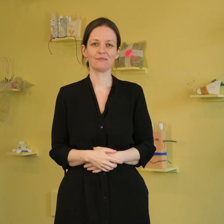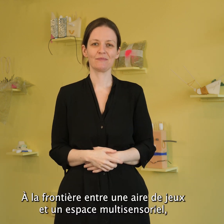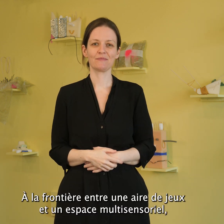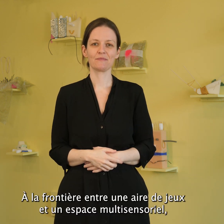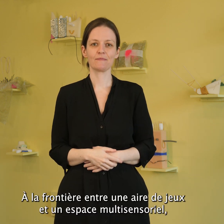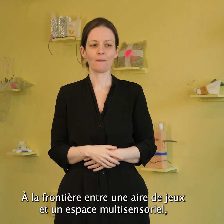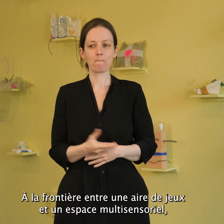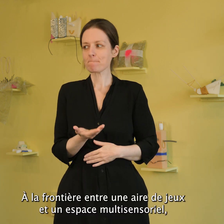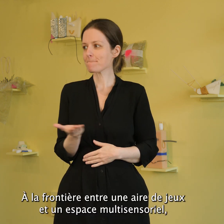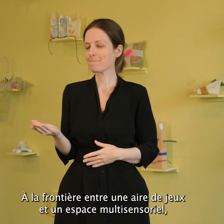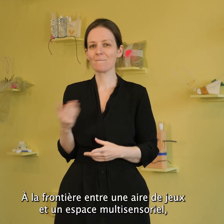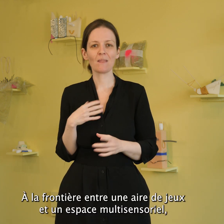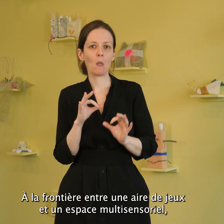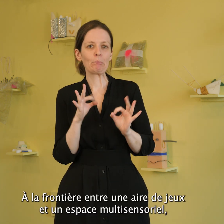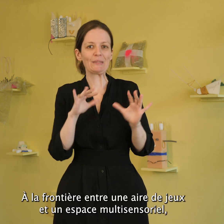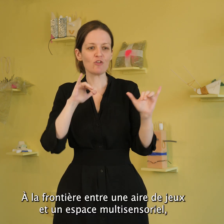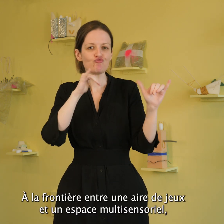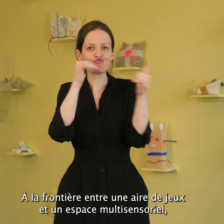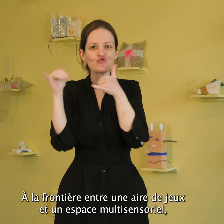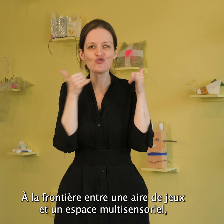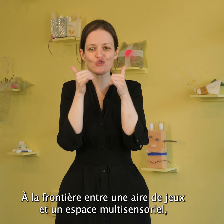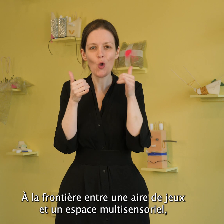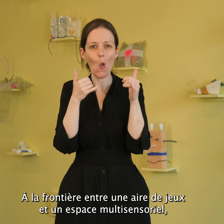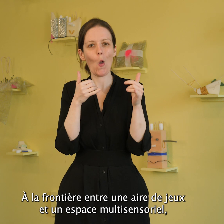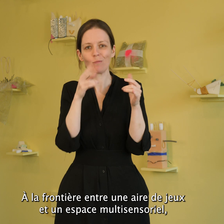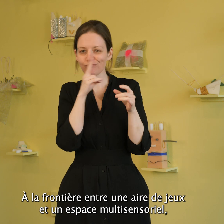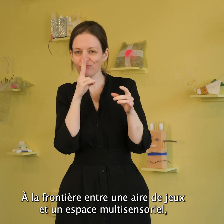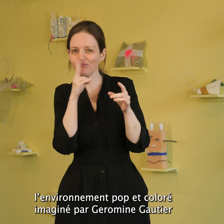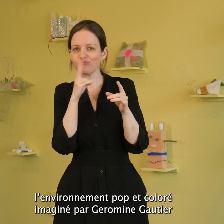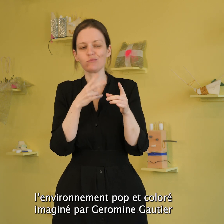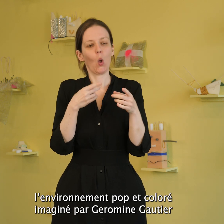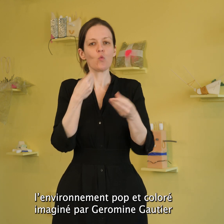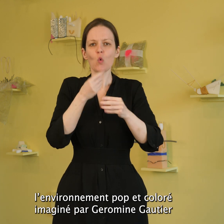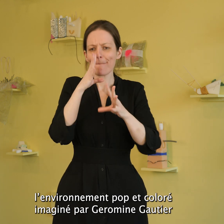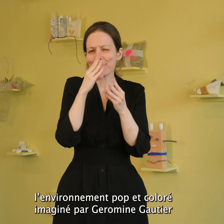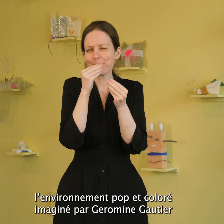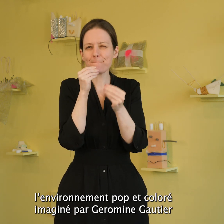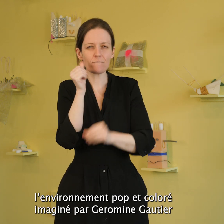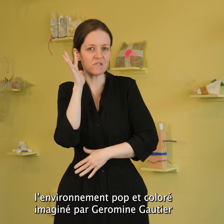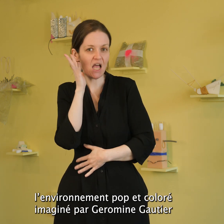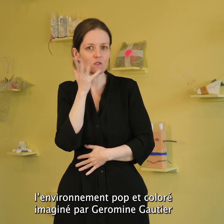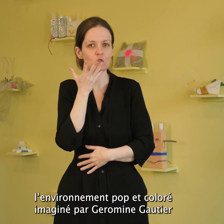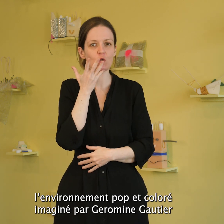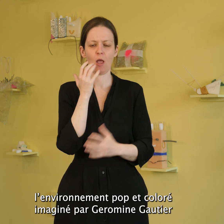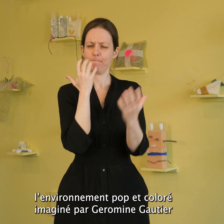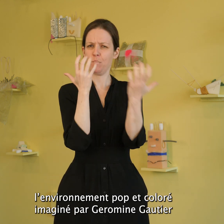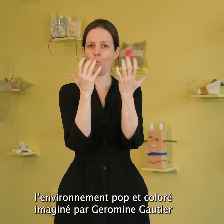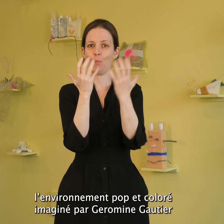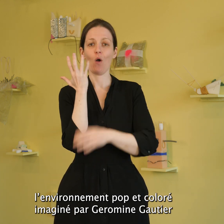À la frontière entre une aire de jeu et un espace multisensoriel, l'environnement pop et coloré imaginé par Jérôme